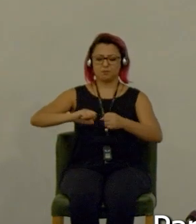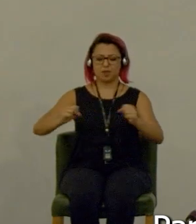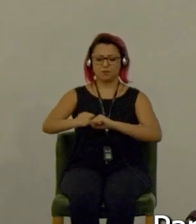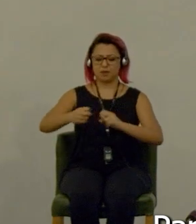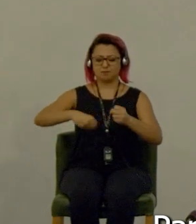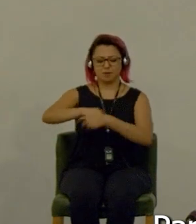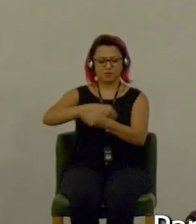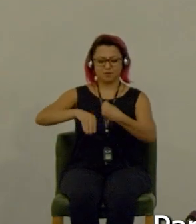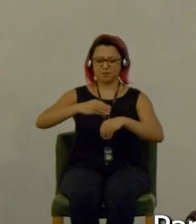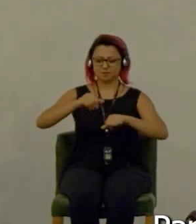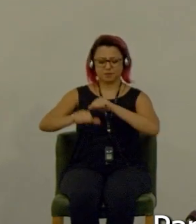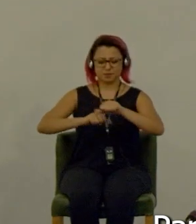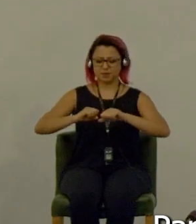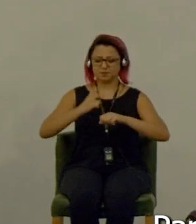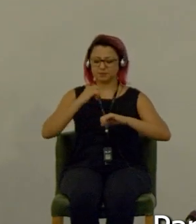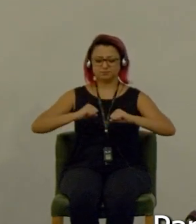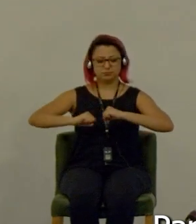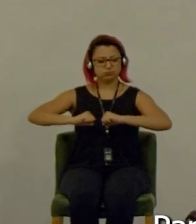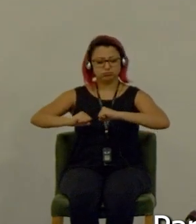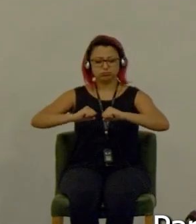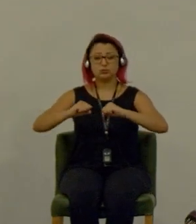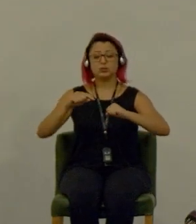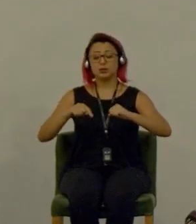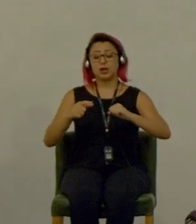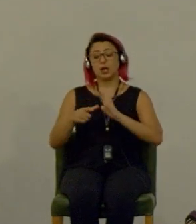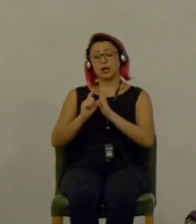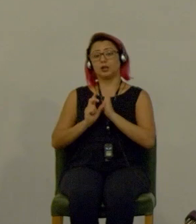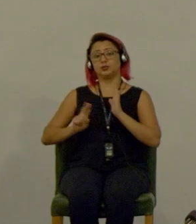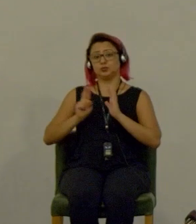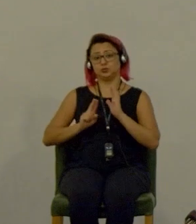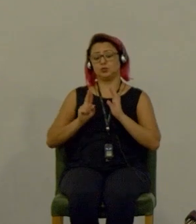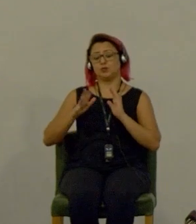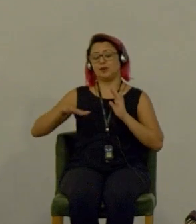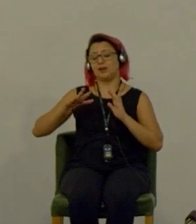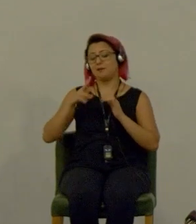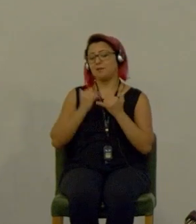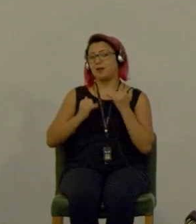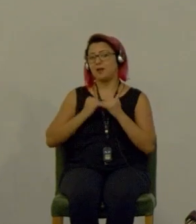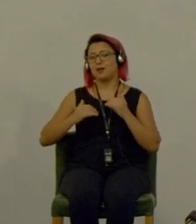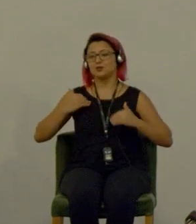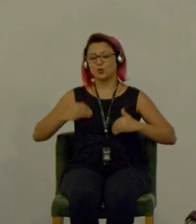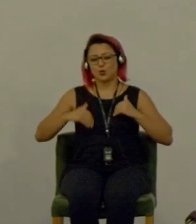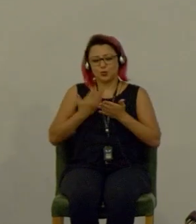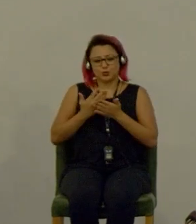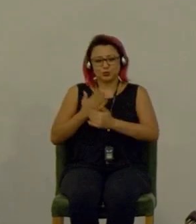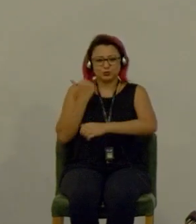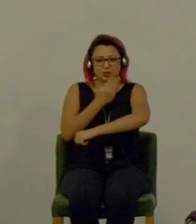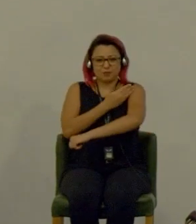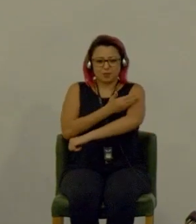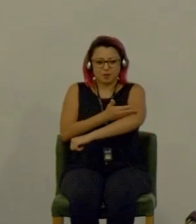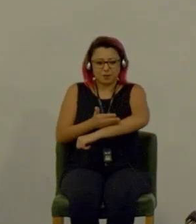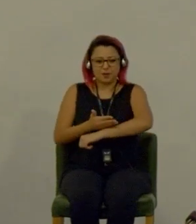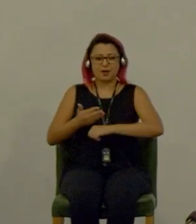d'écorché, on disait au XVIe siècle, en anatomie. C'est une espèce d'anatomie du sol qui nous permet de donner à